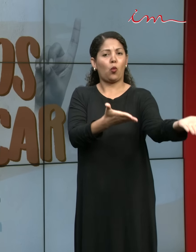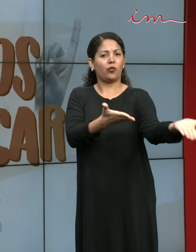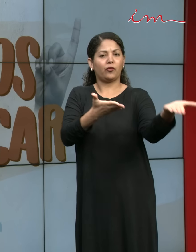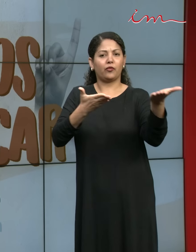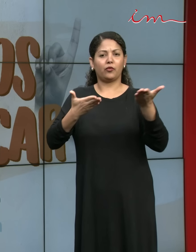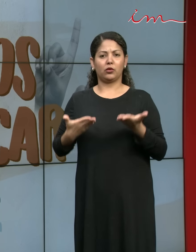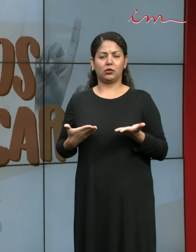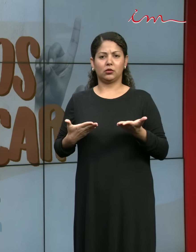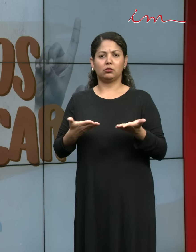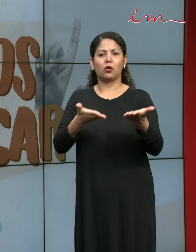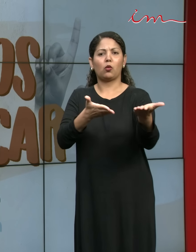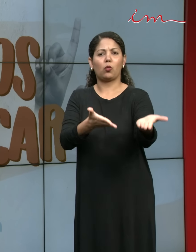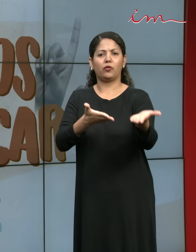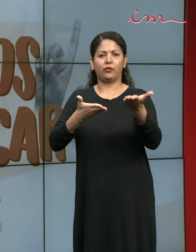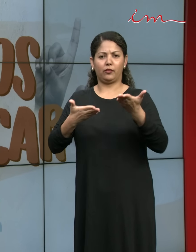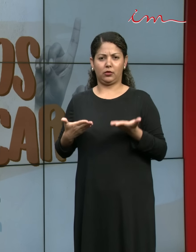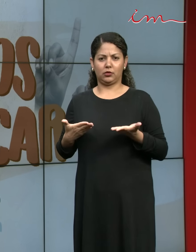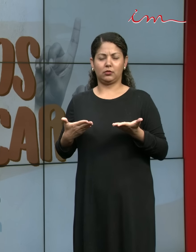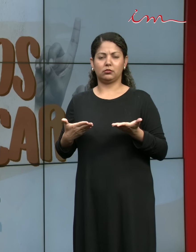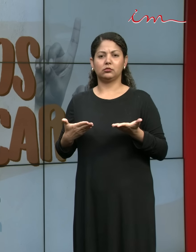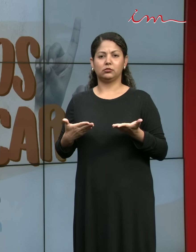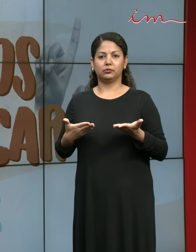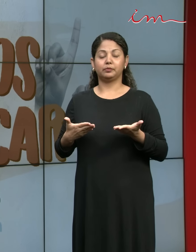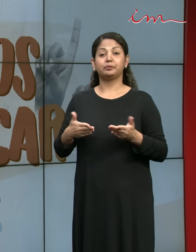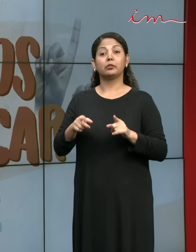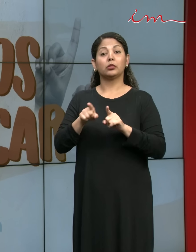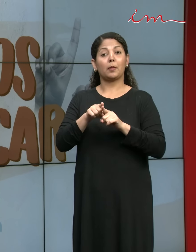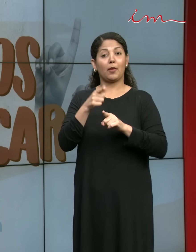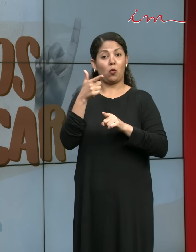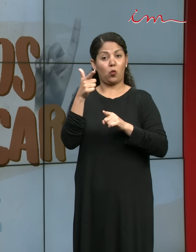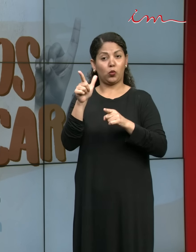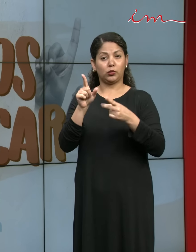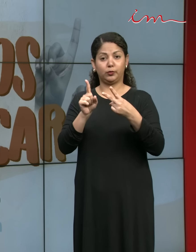Convidar, ó, o sinal de convidar.